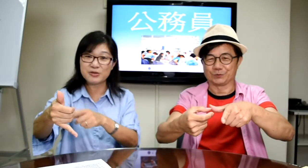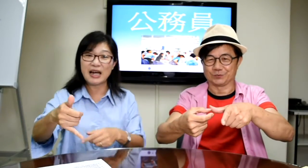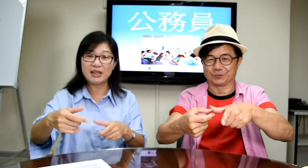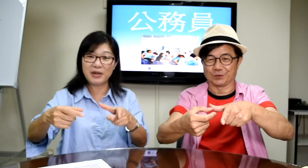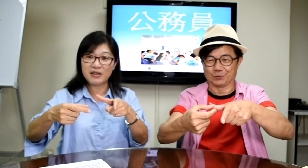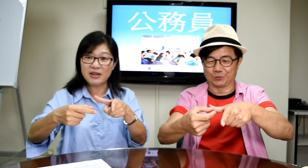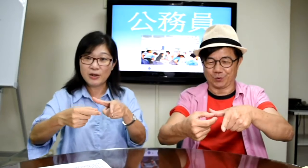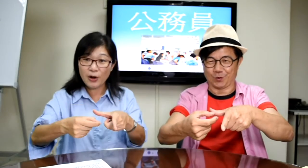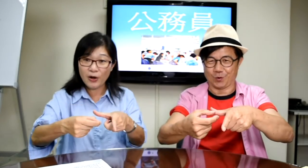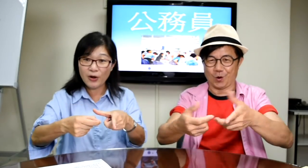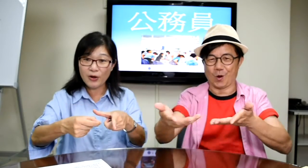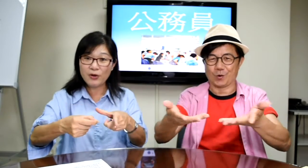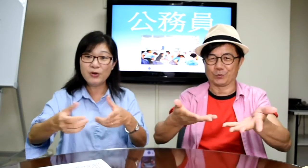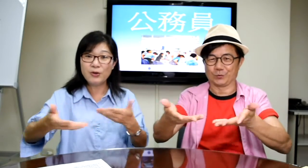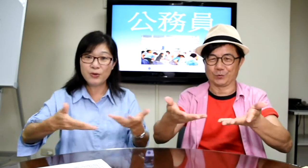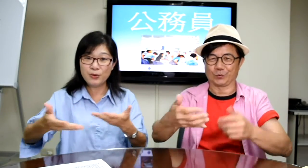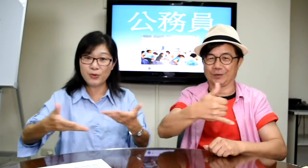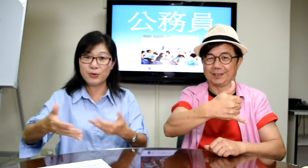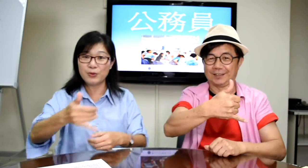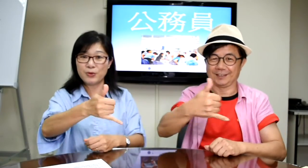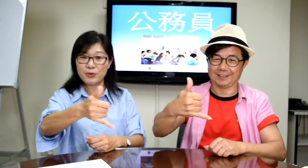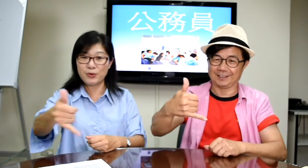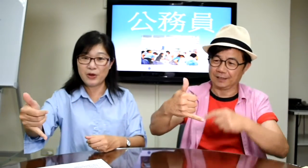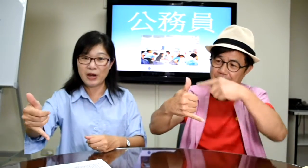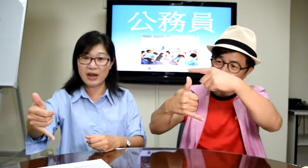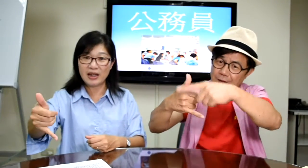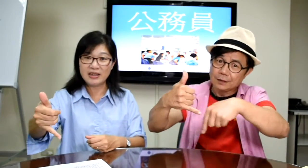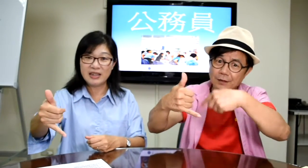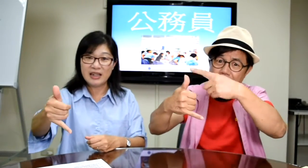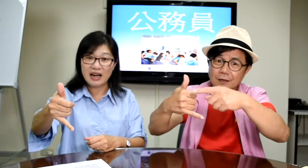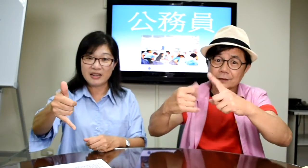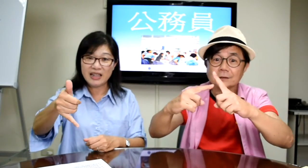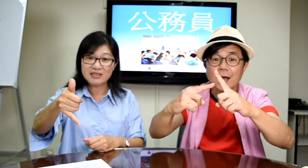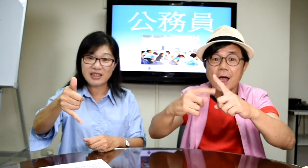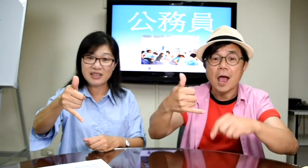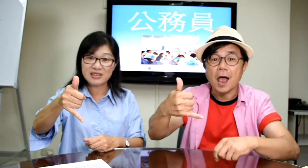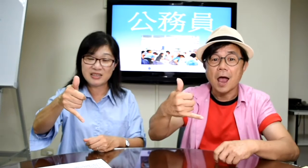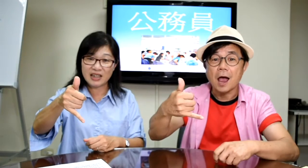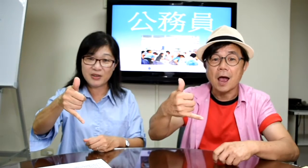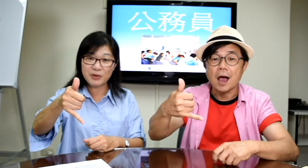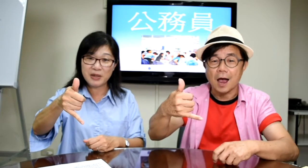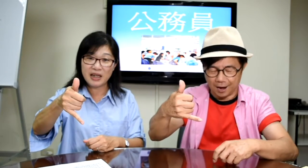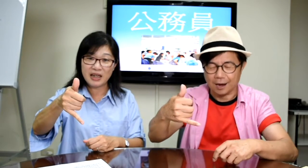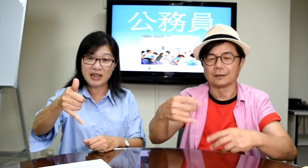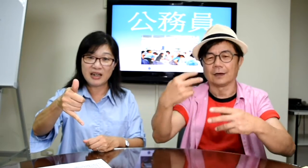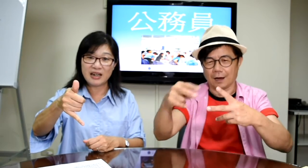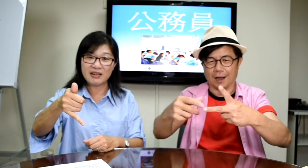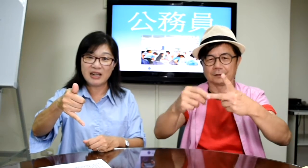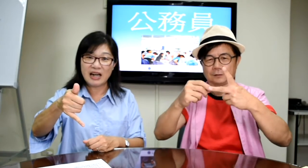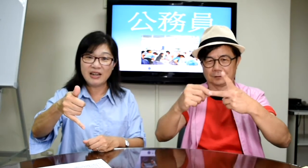了，有没有？公务员，好，看到这一个是人，对不对？还有第